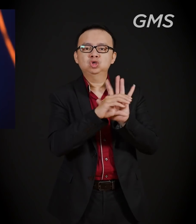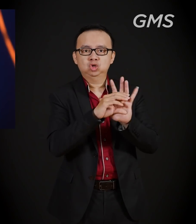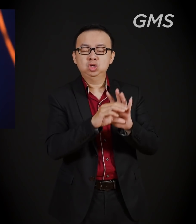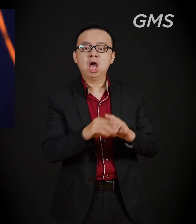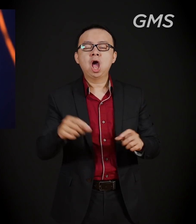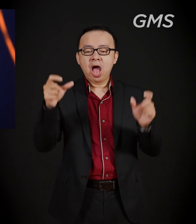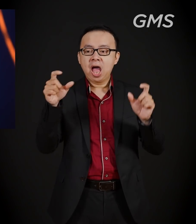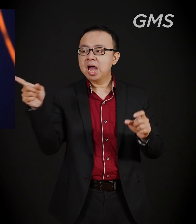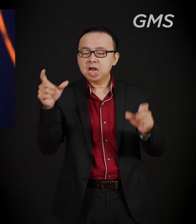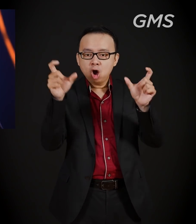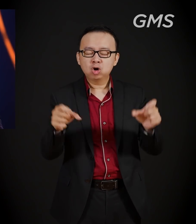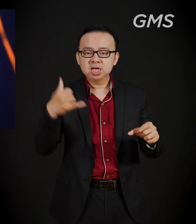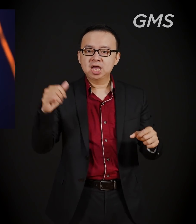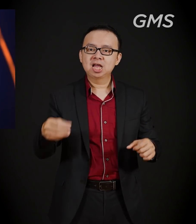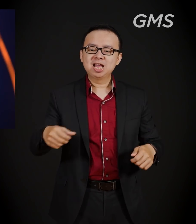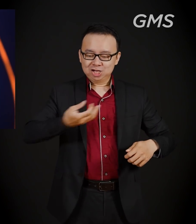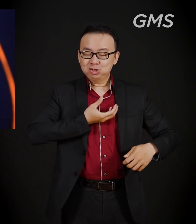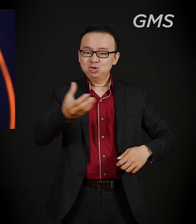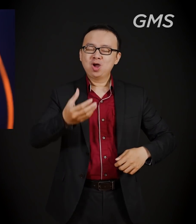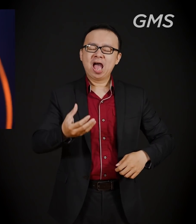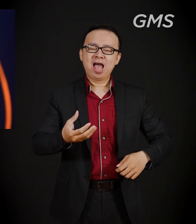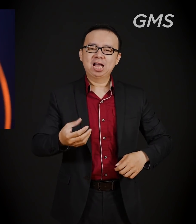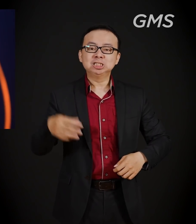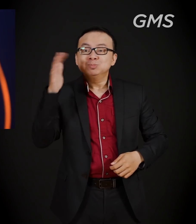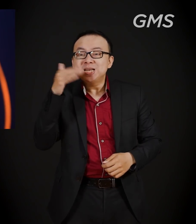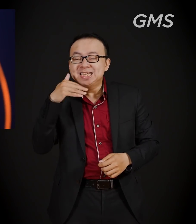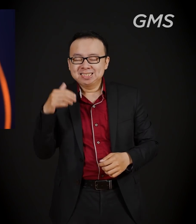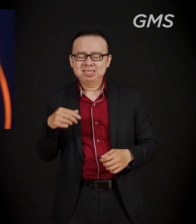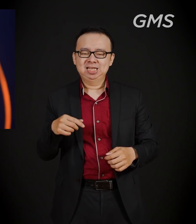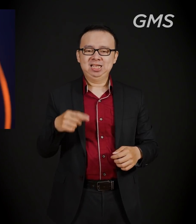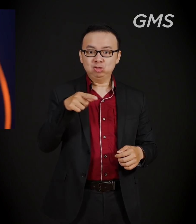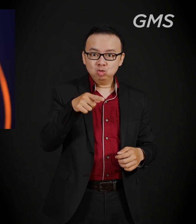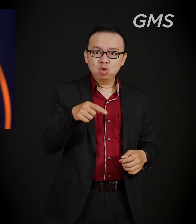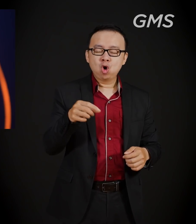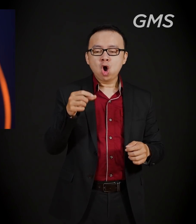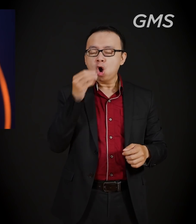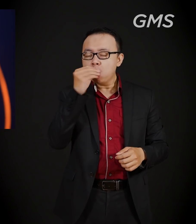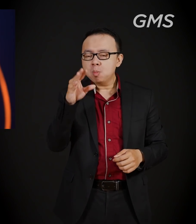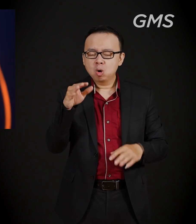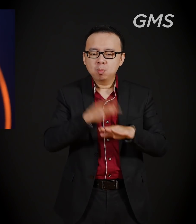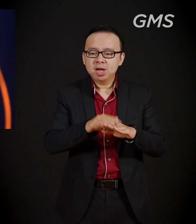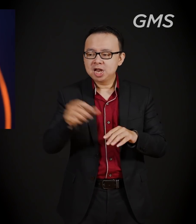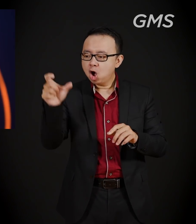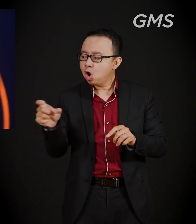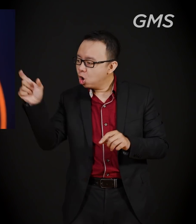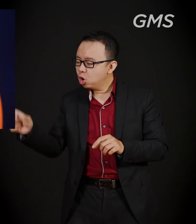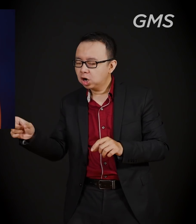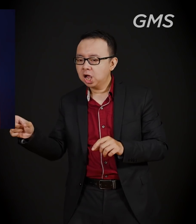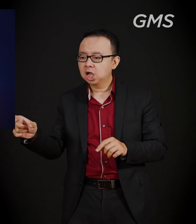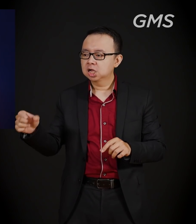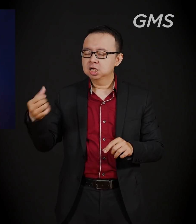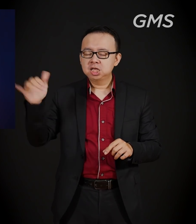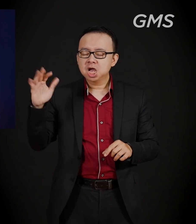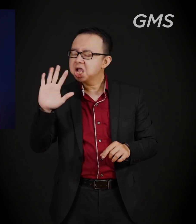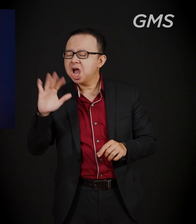orang suka makan pedas. Iya kan? Lalu berbicara sama orang yang gak suka makan pedas. Yang gak suka makan pedas akan bilang, nanti itu sakit